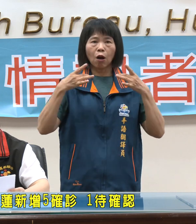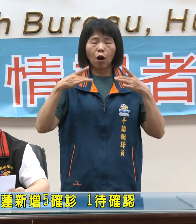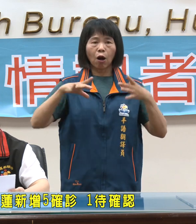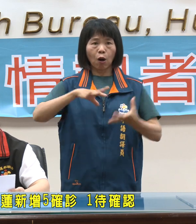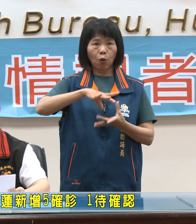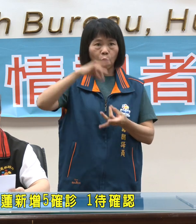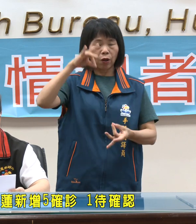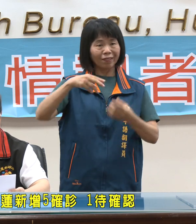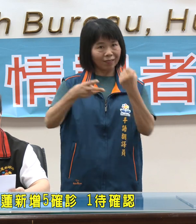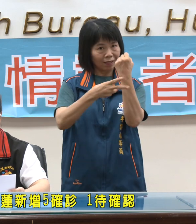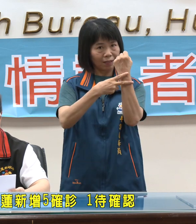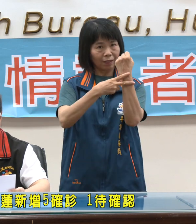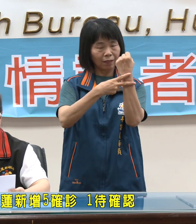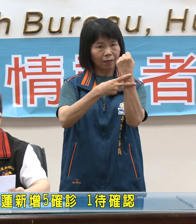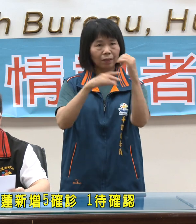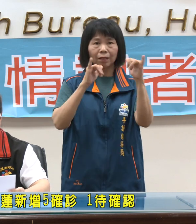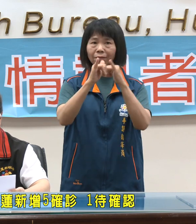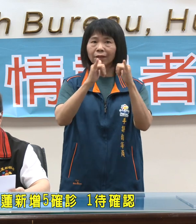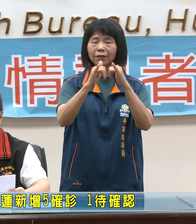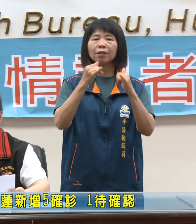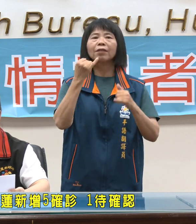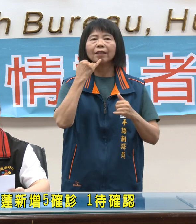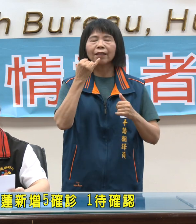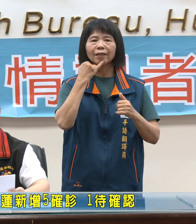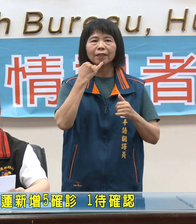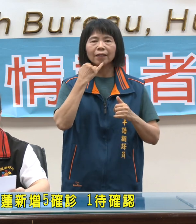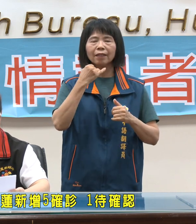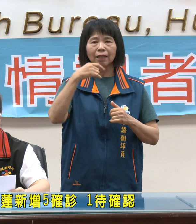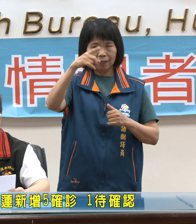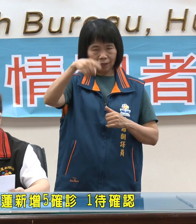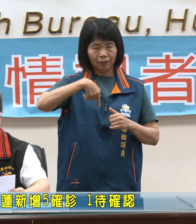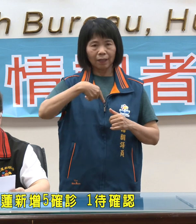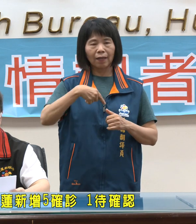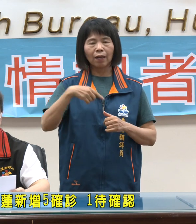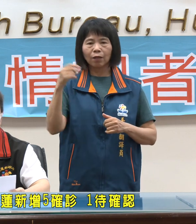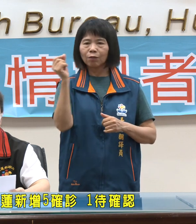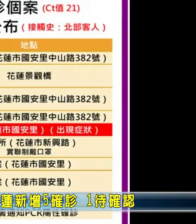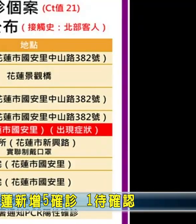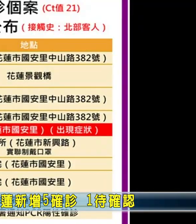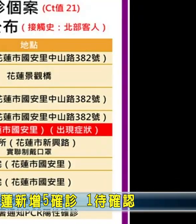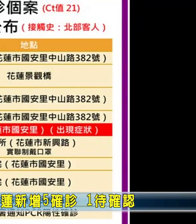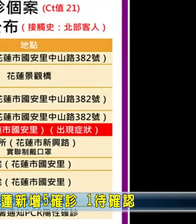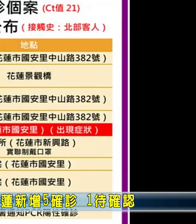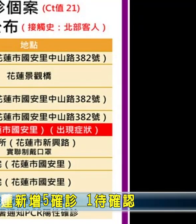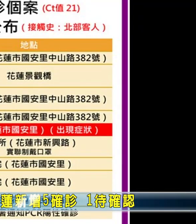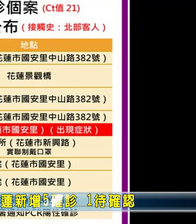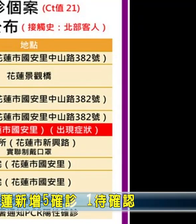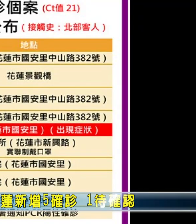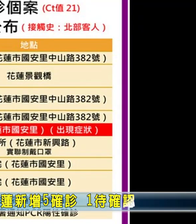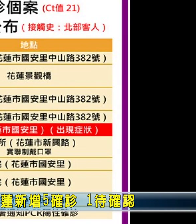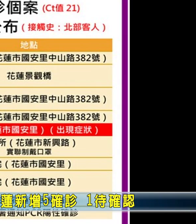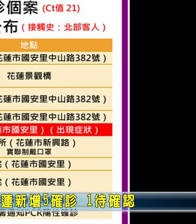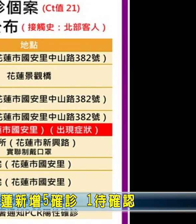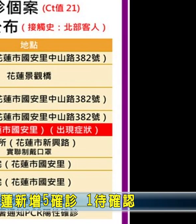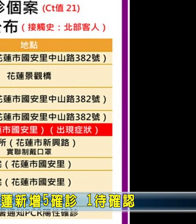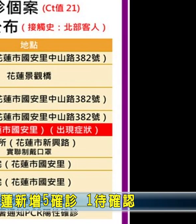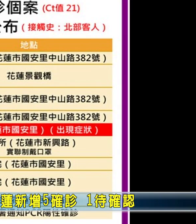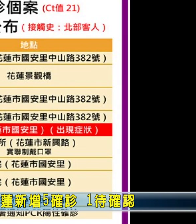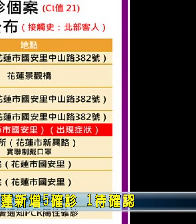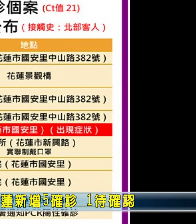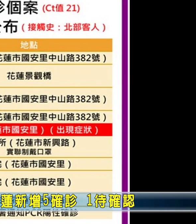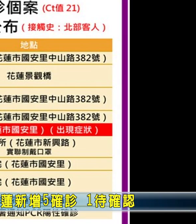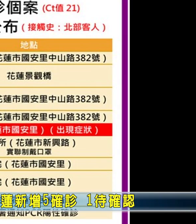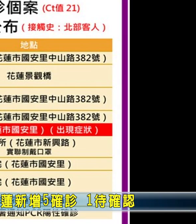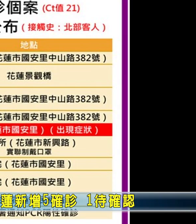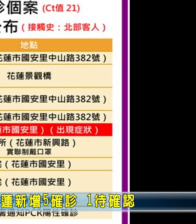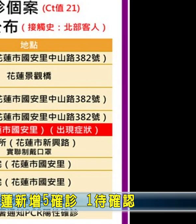国魂里的这个乡亲，也可以来我们的快筛站。 秘书长也表示，这一次会把确诊者